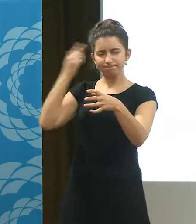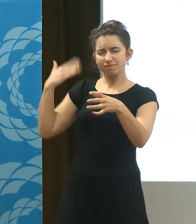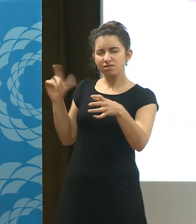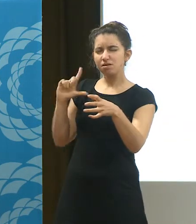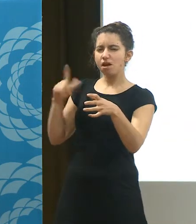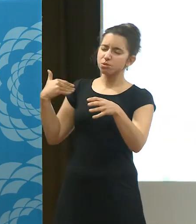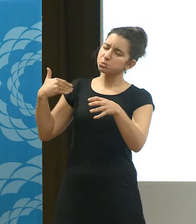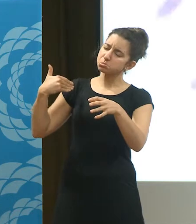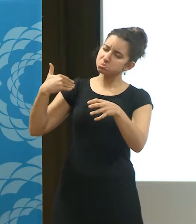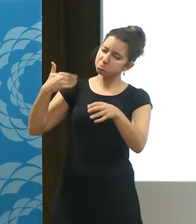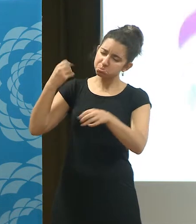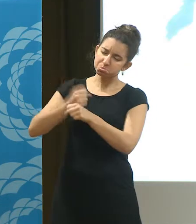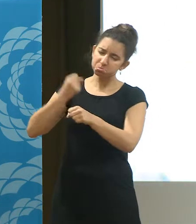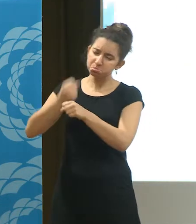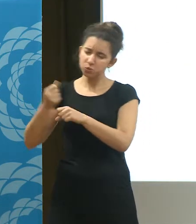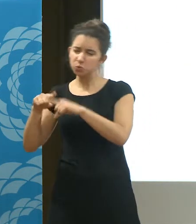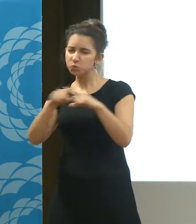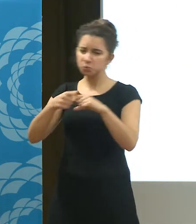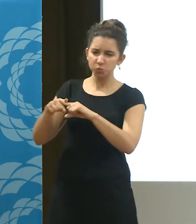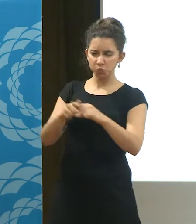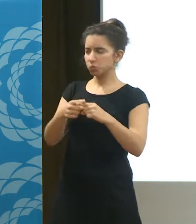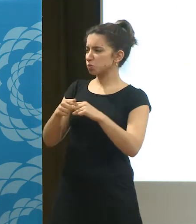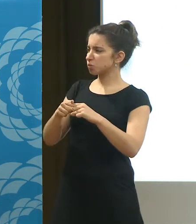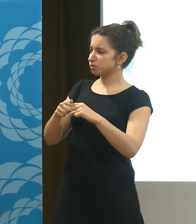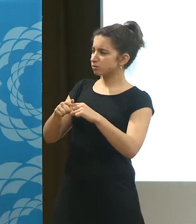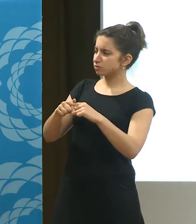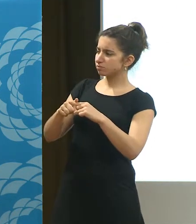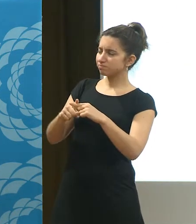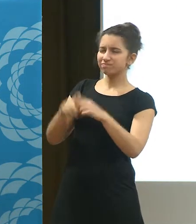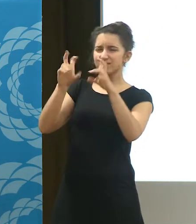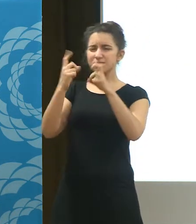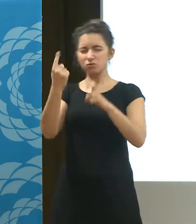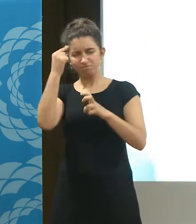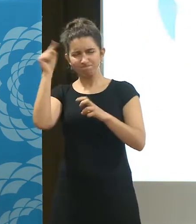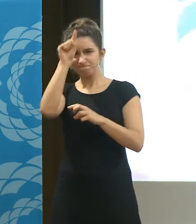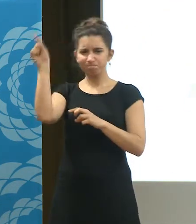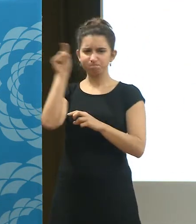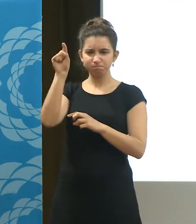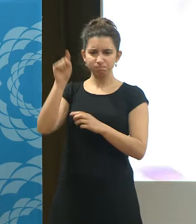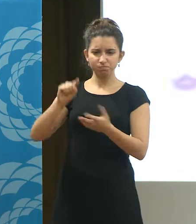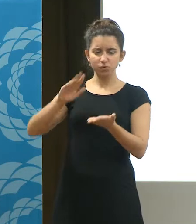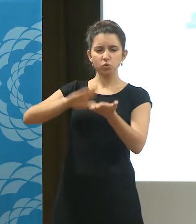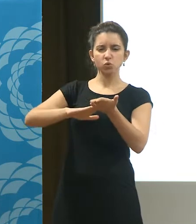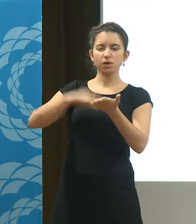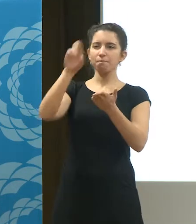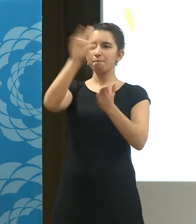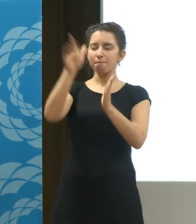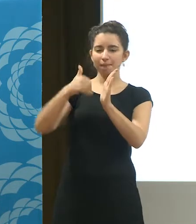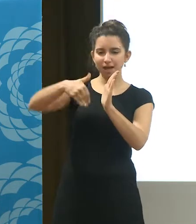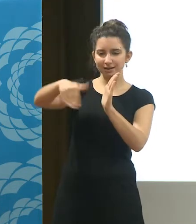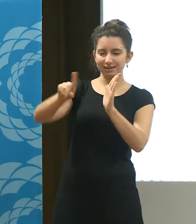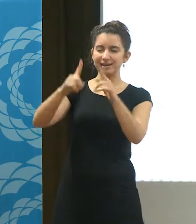y venimos trabajando hace tiempo. Y una de las cosas que nos estamos preguntando es la cuestión del plan técnico. ¿Para cuándo